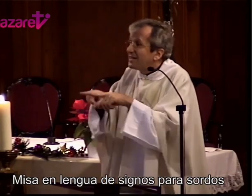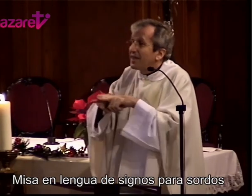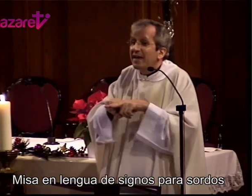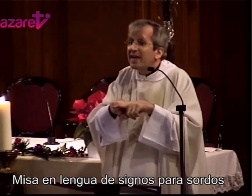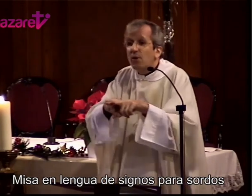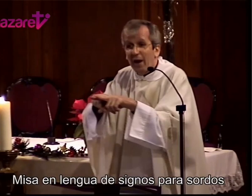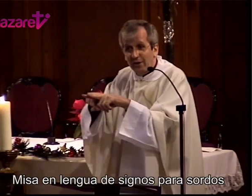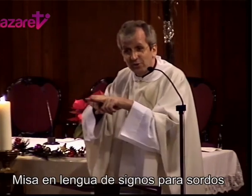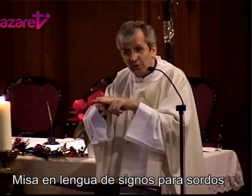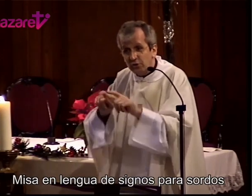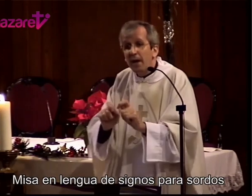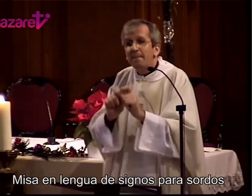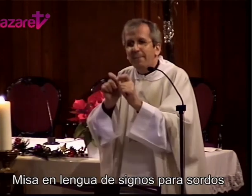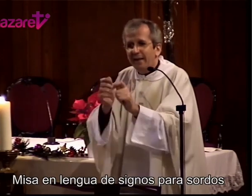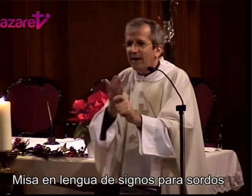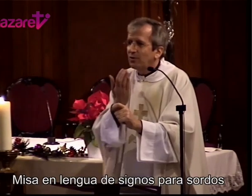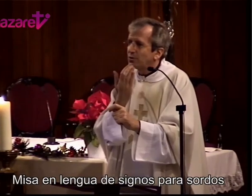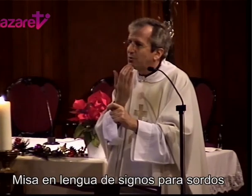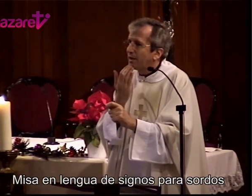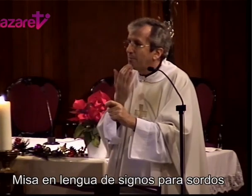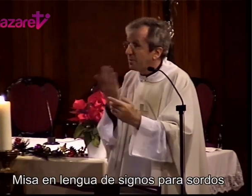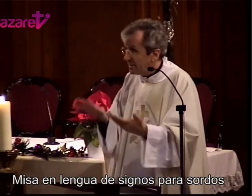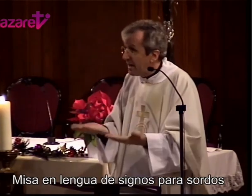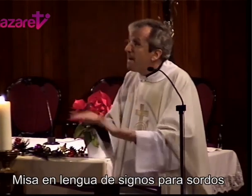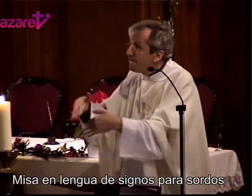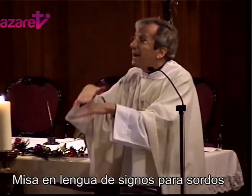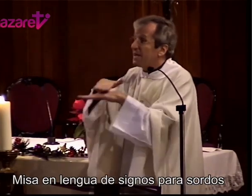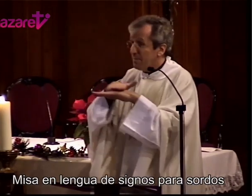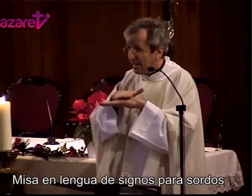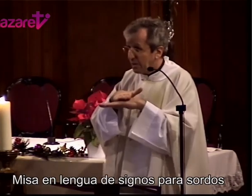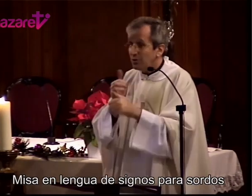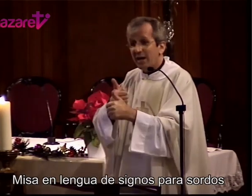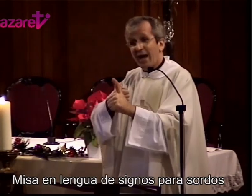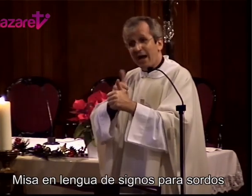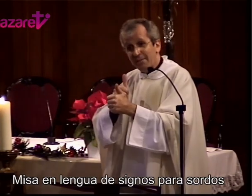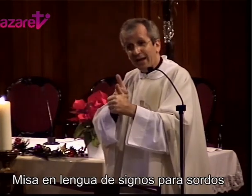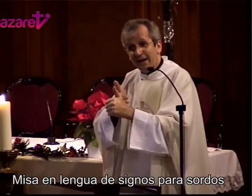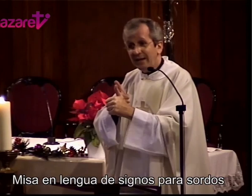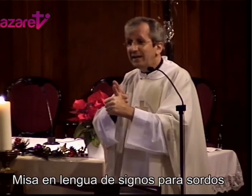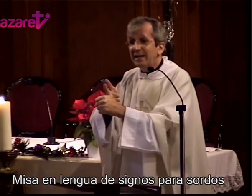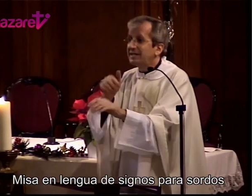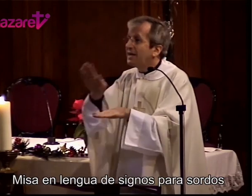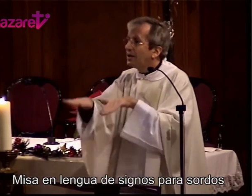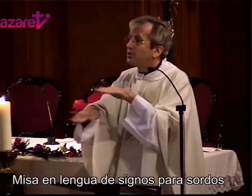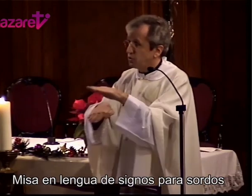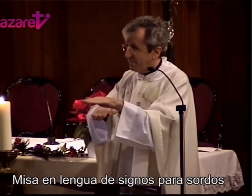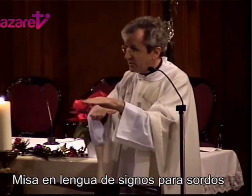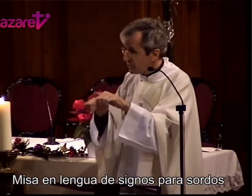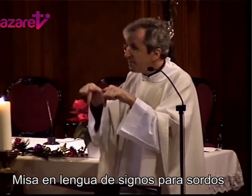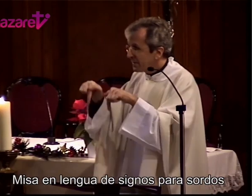hace igual a nosotros para darnos un ejemplo de vida, para invitarnos a imitarle y a seguir sus pasos, y